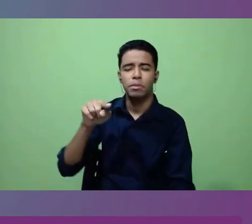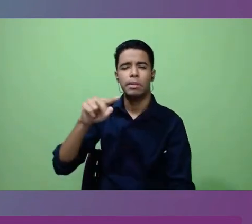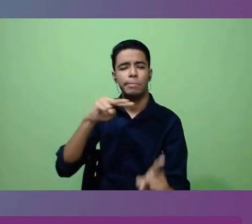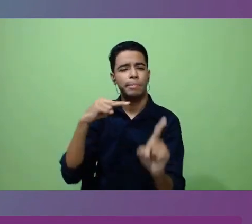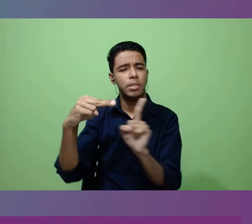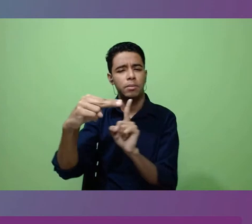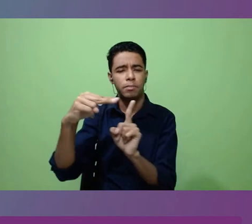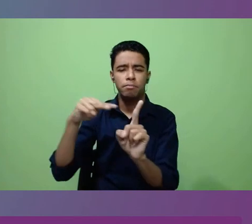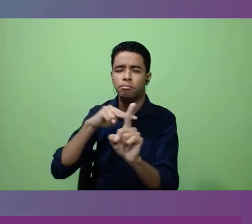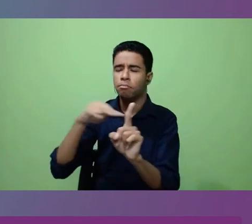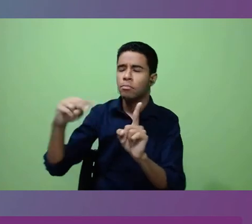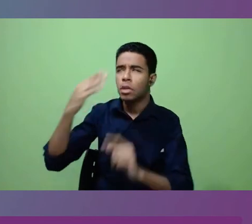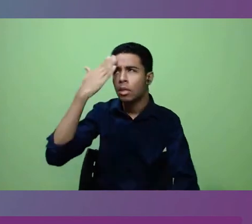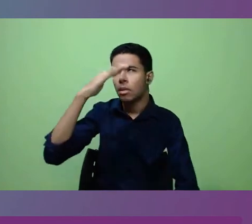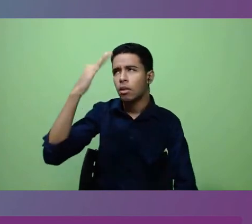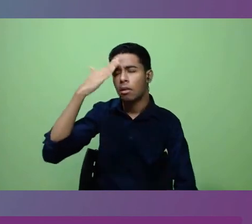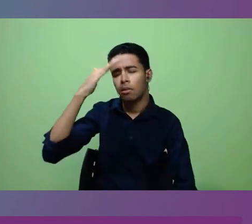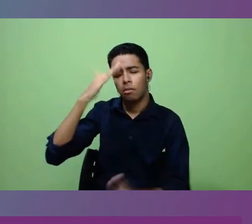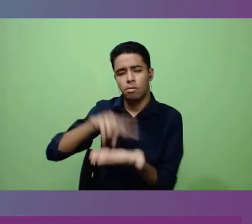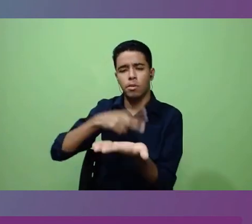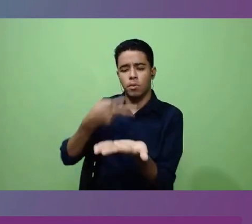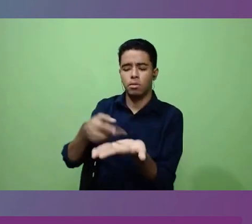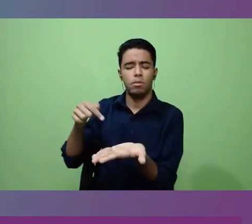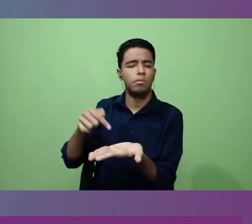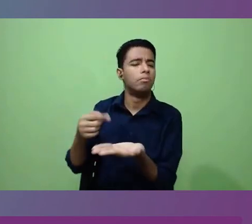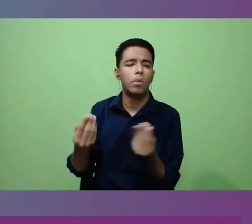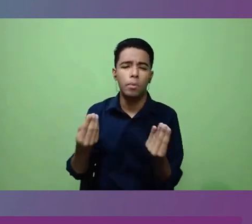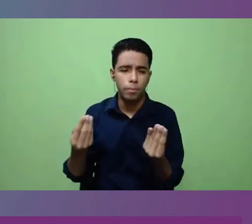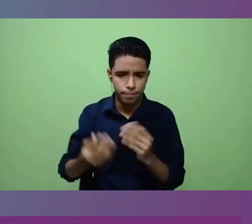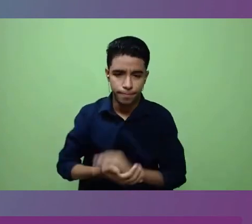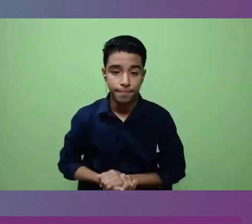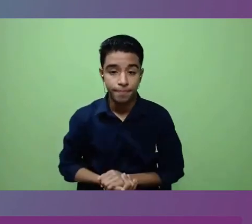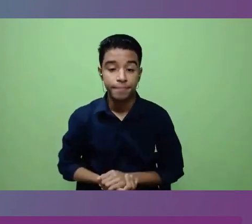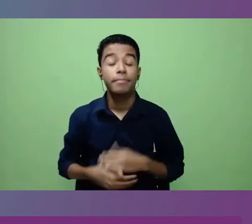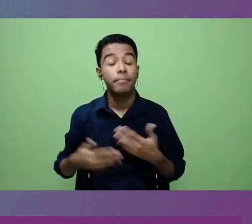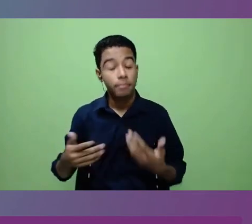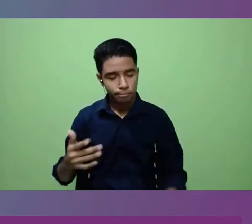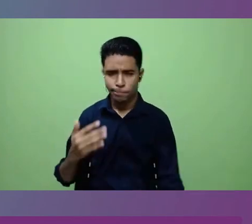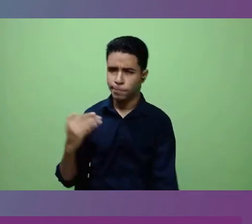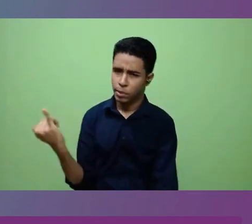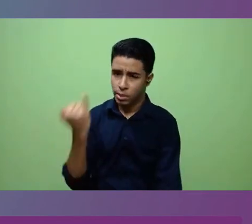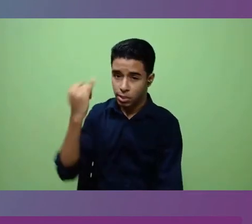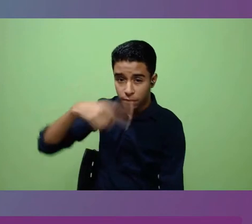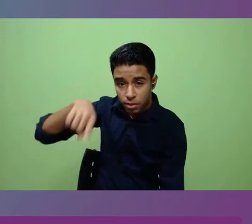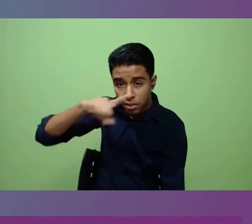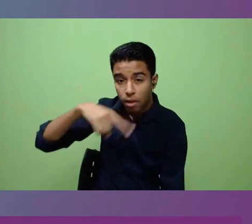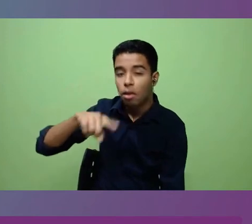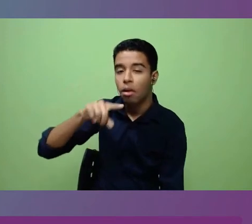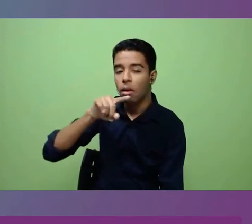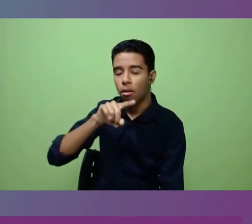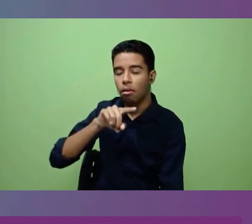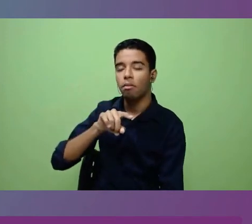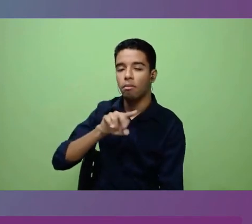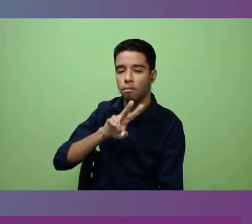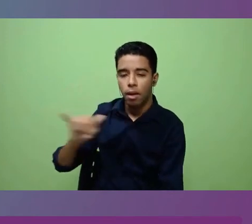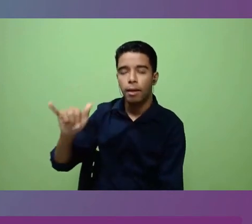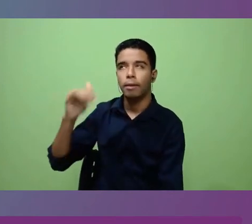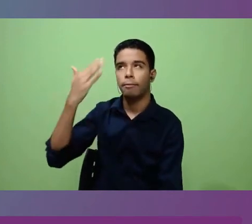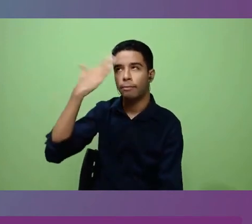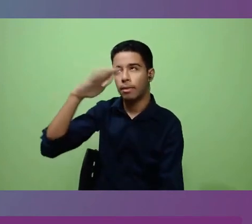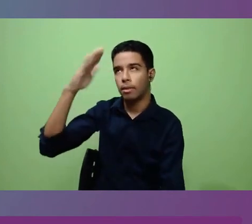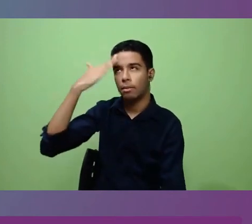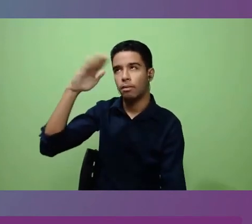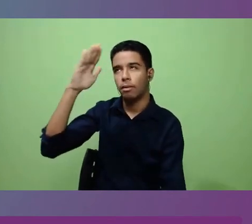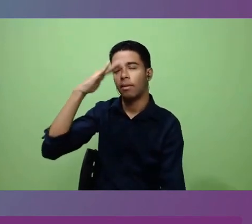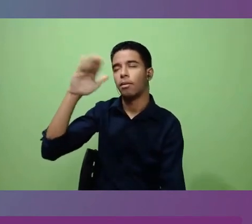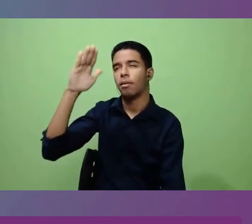tradução? Isso é muito importante, porque isso demonstra a forma como você realiza essa atividade. Então, muitas